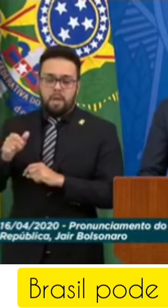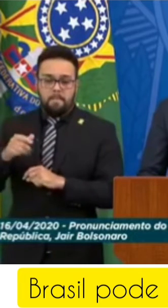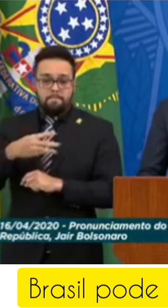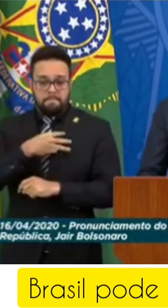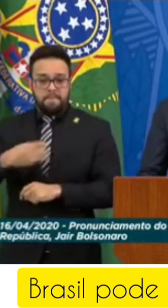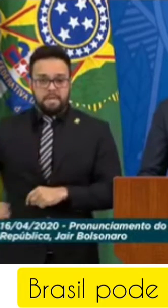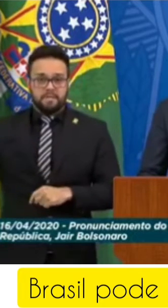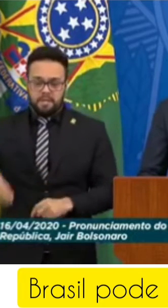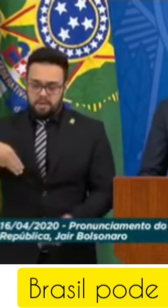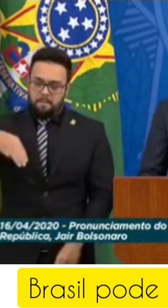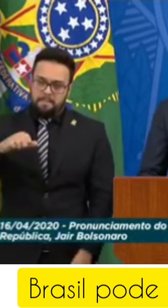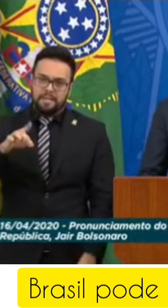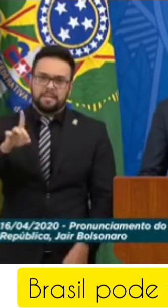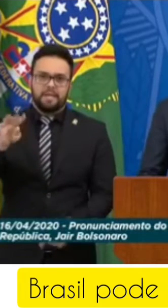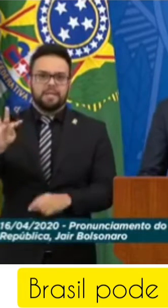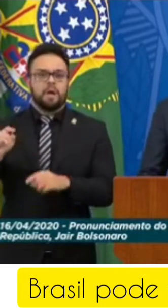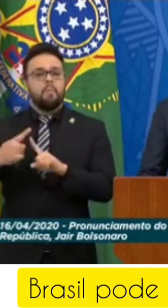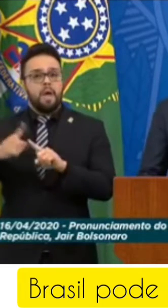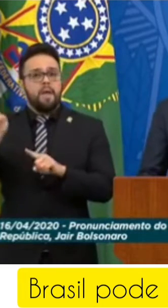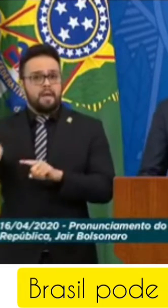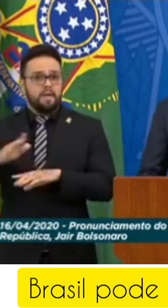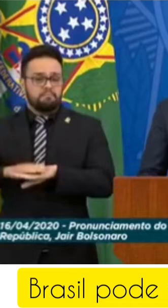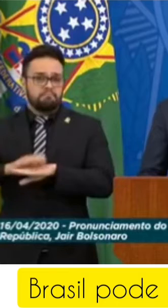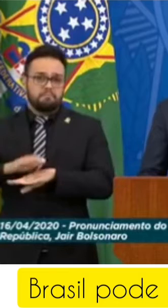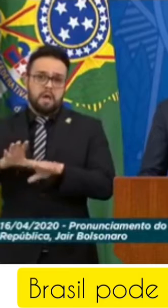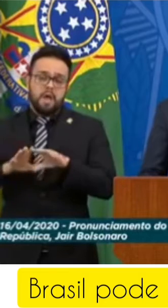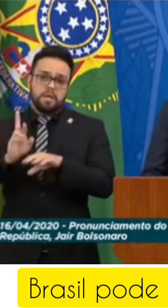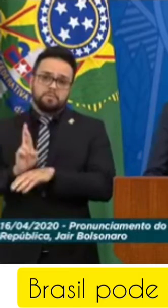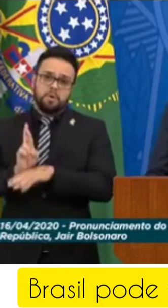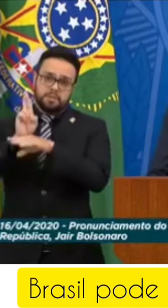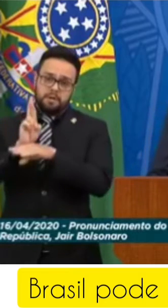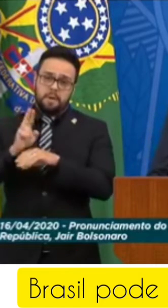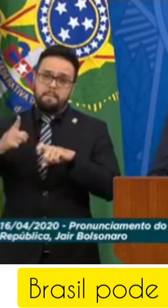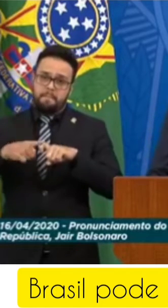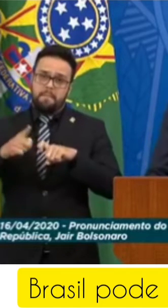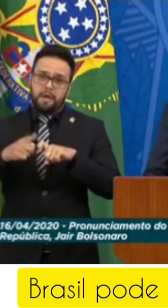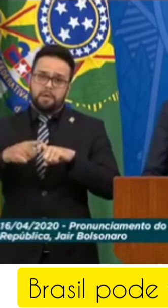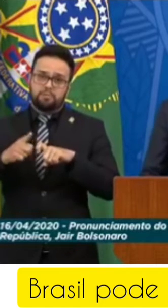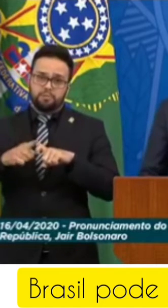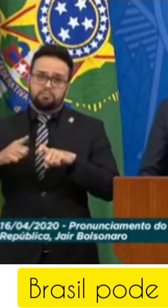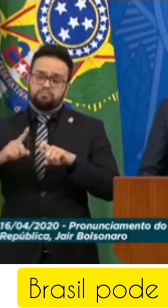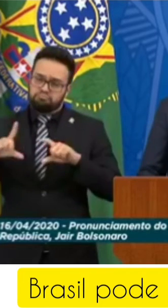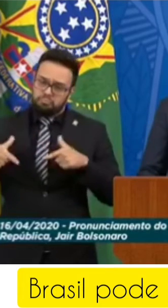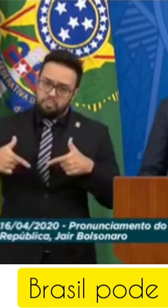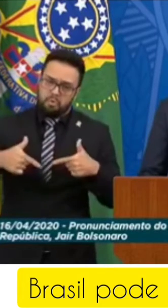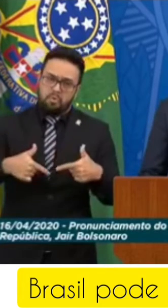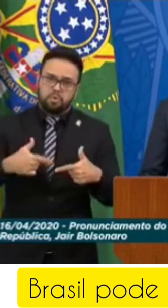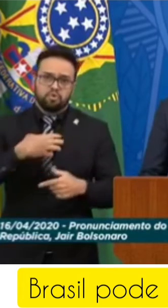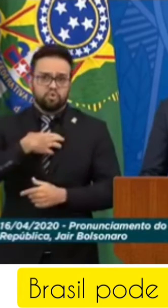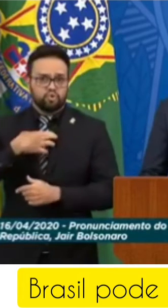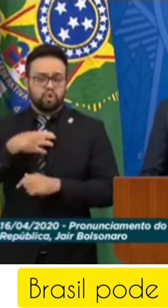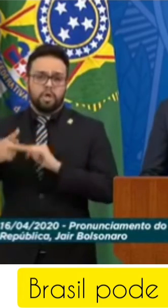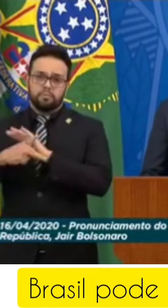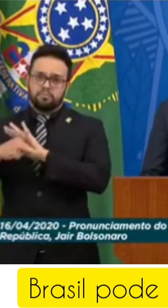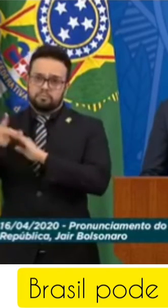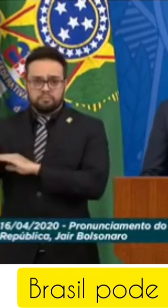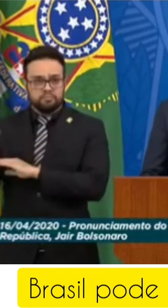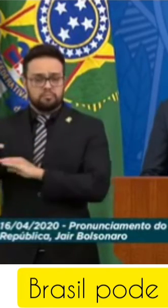que, como médico, ele achava que devia fazer. Ao longo desse tempo,